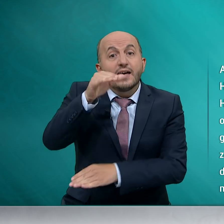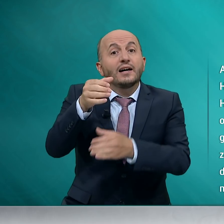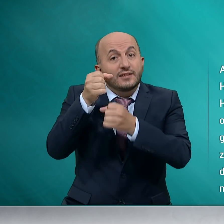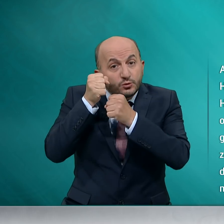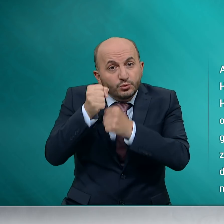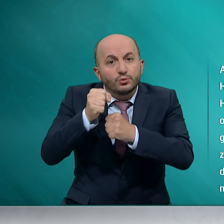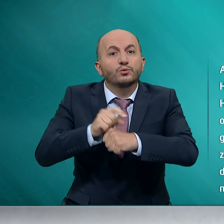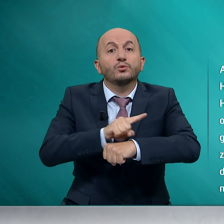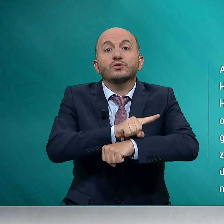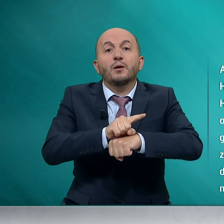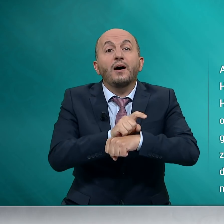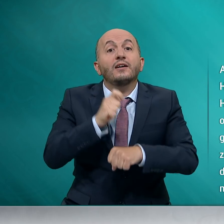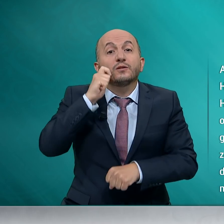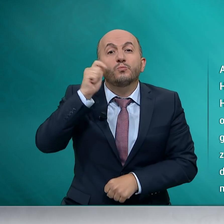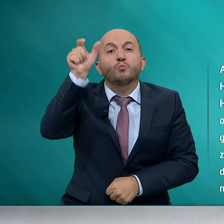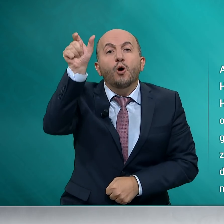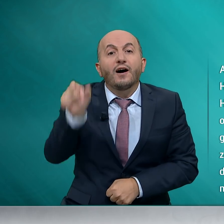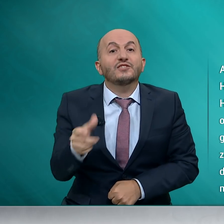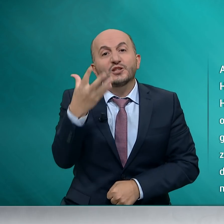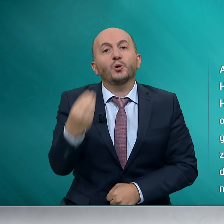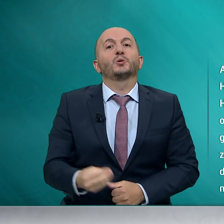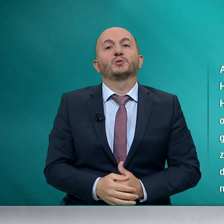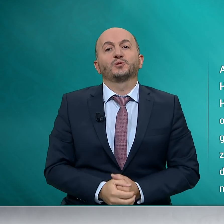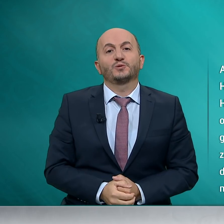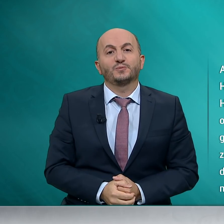hayata tutunduğu zaman muhacir olur.